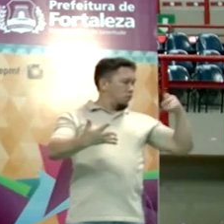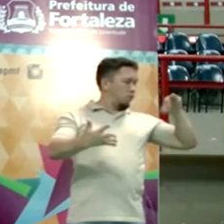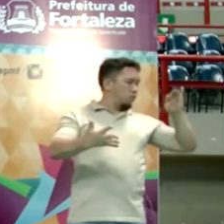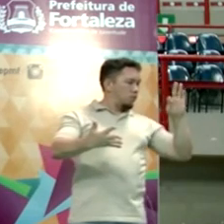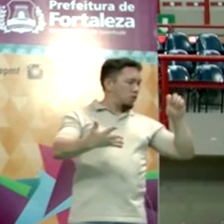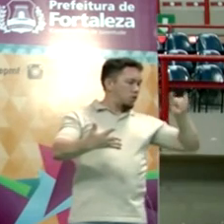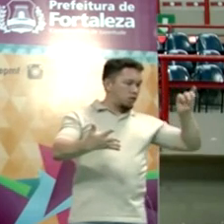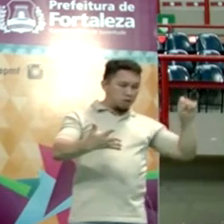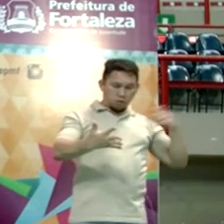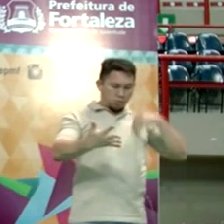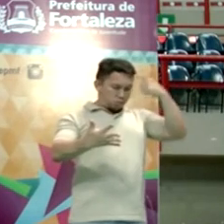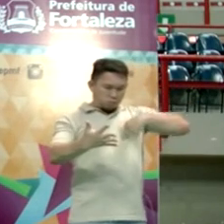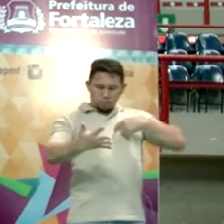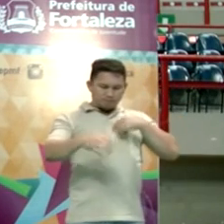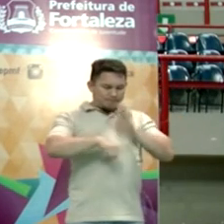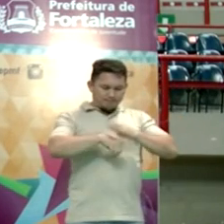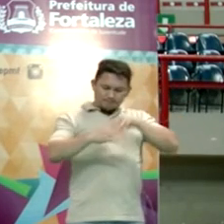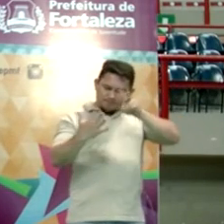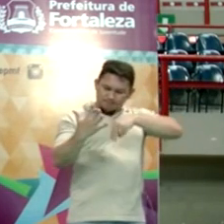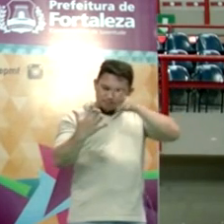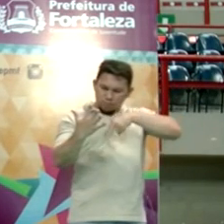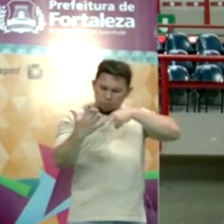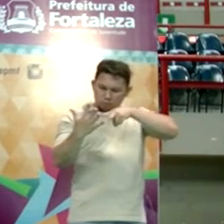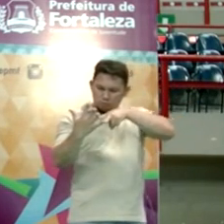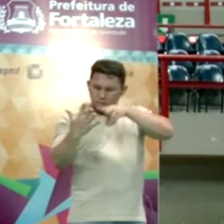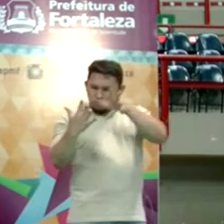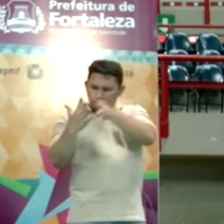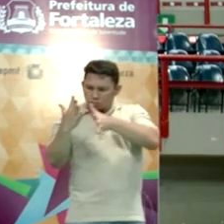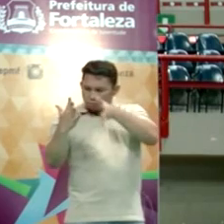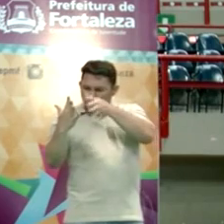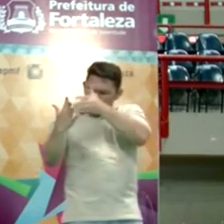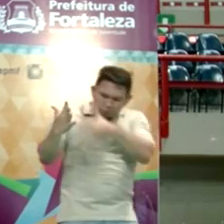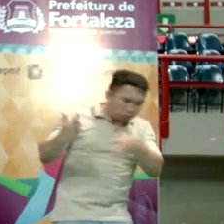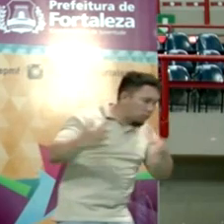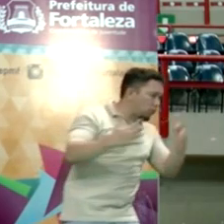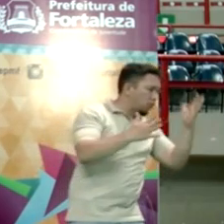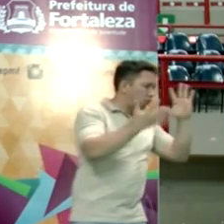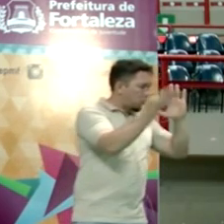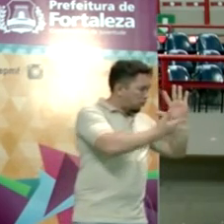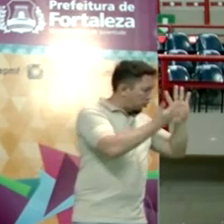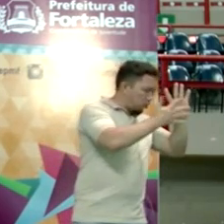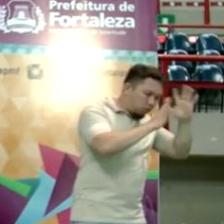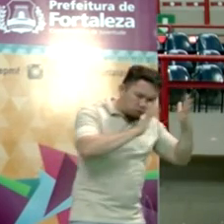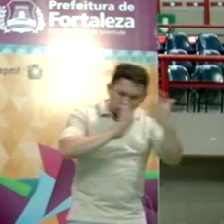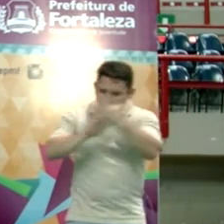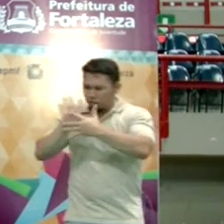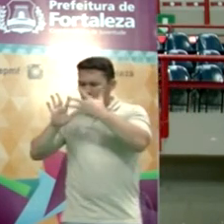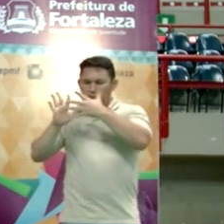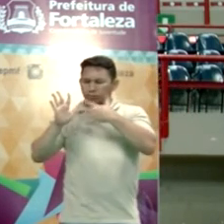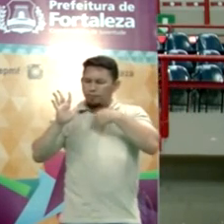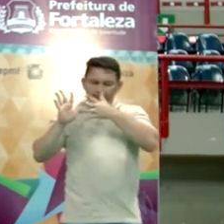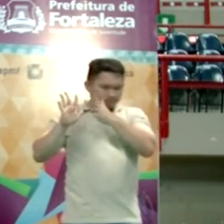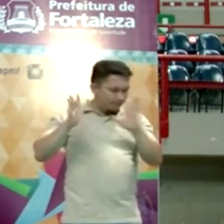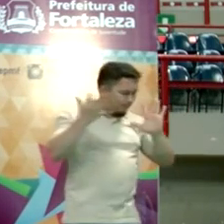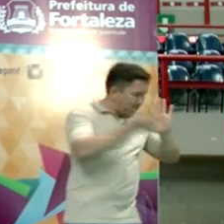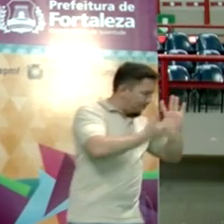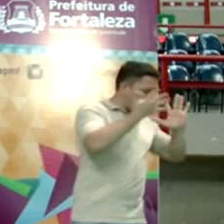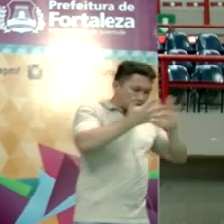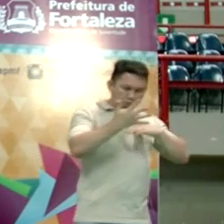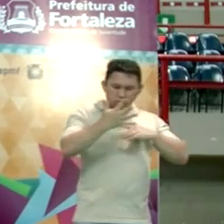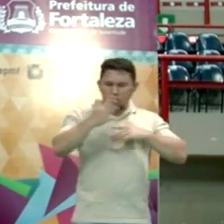encorajam os leitores a moverem-se de um bloco de texto a outro rapidamente e